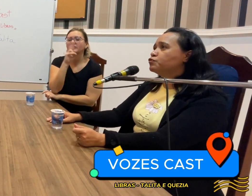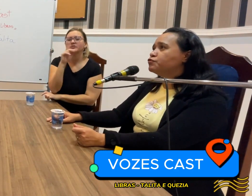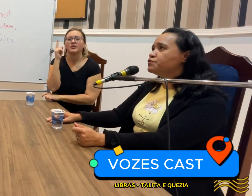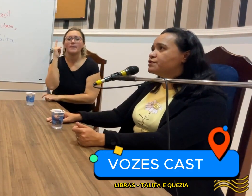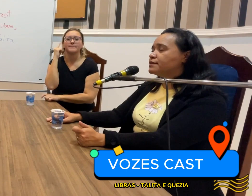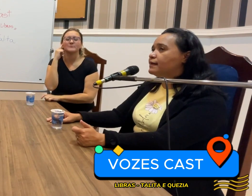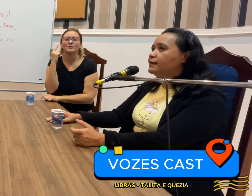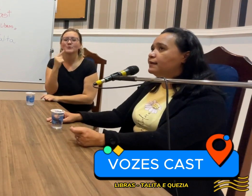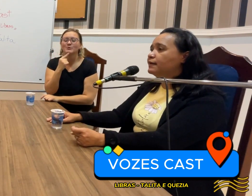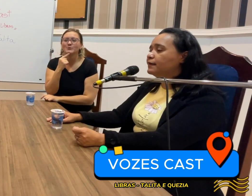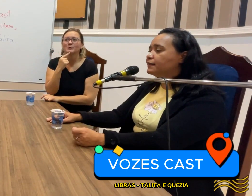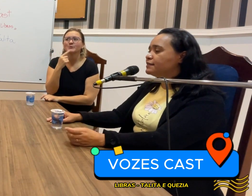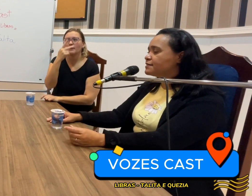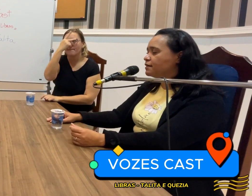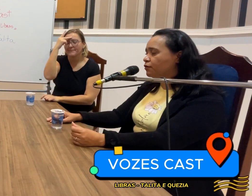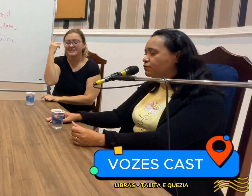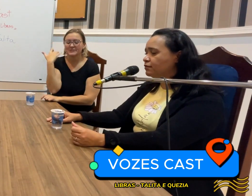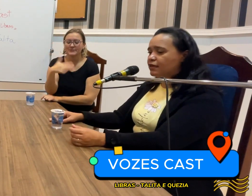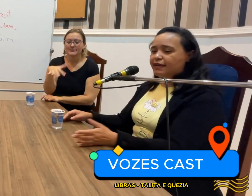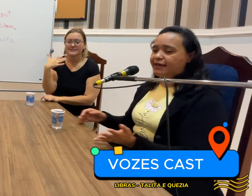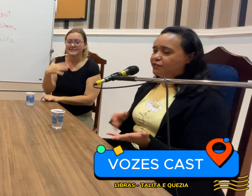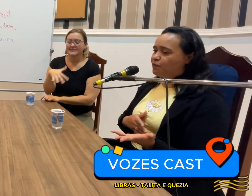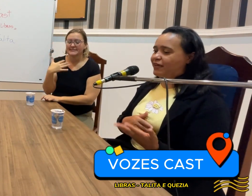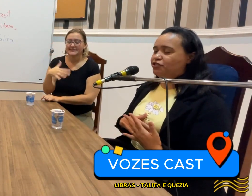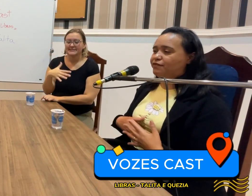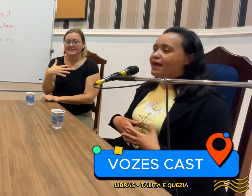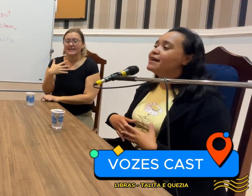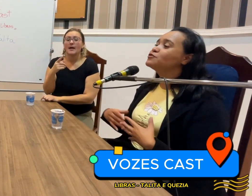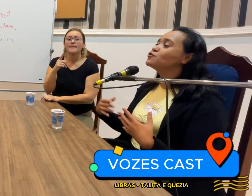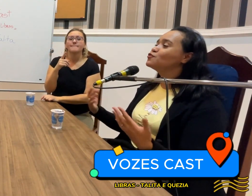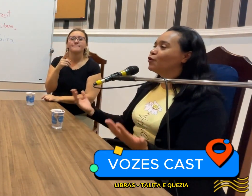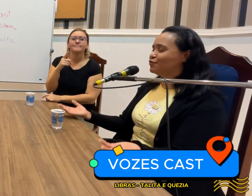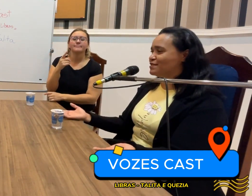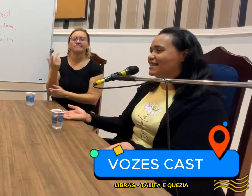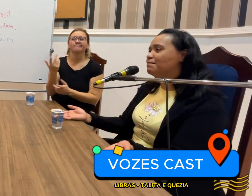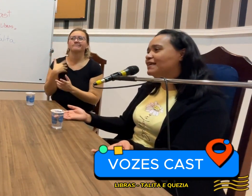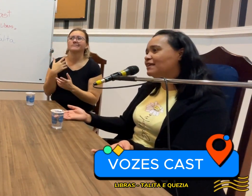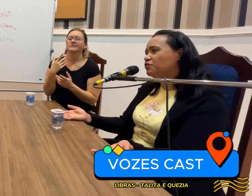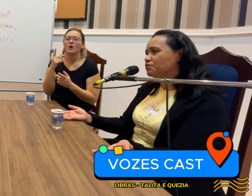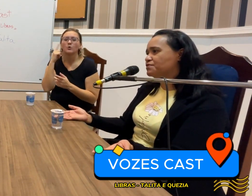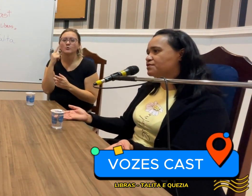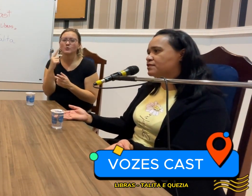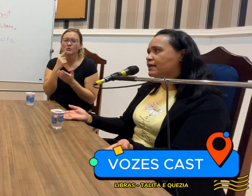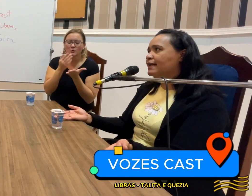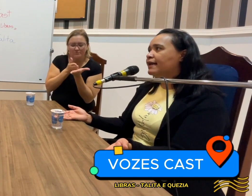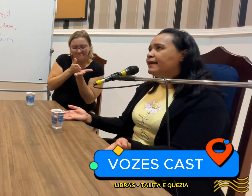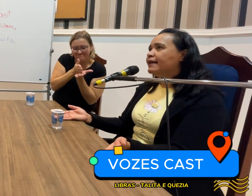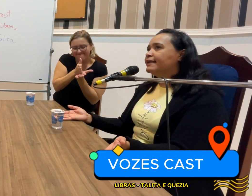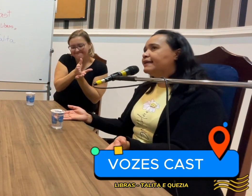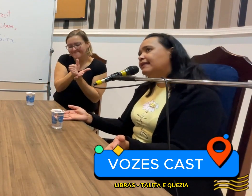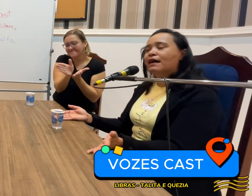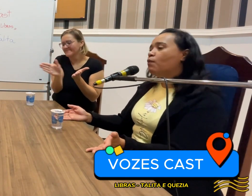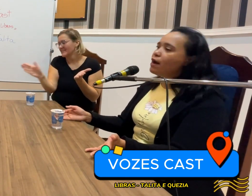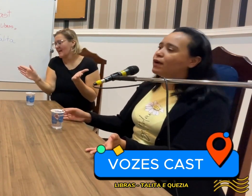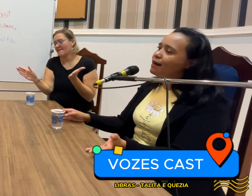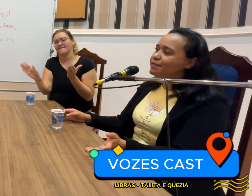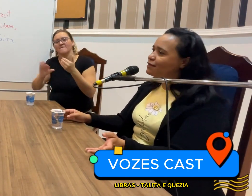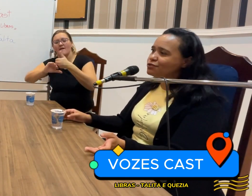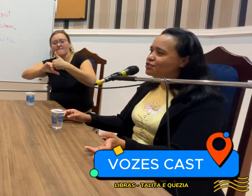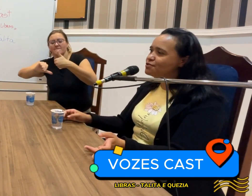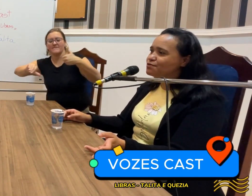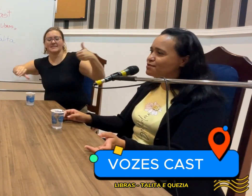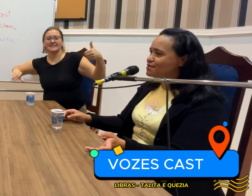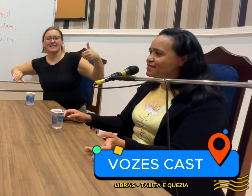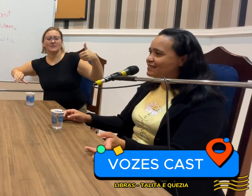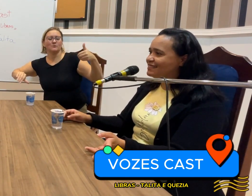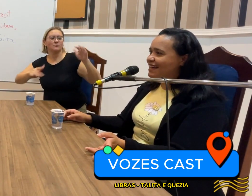Muitos surdos estão indo para diversos outros caminhos que não é o caminho